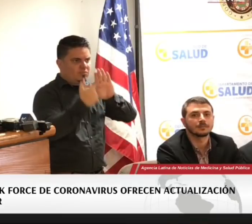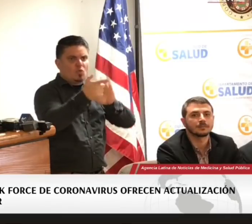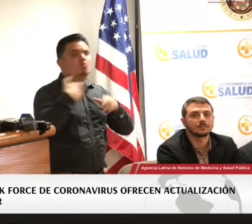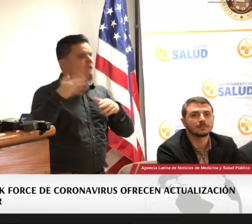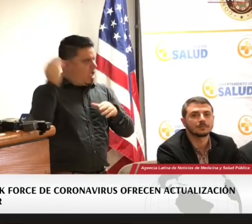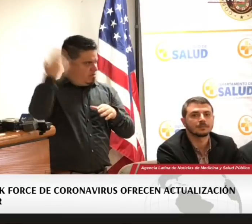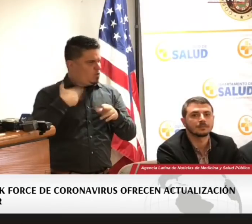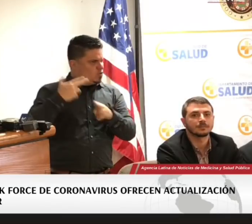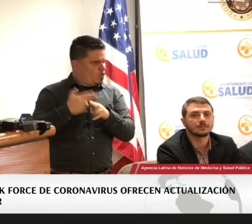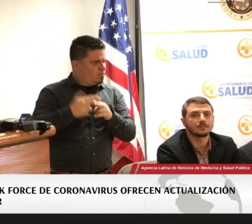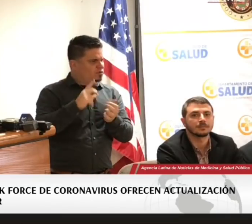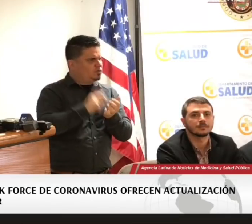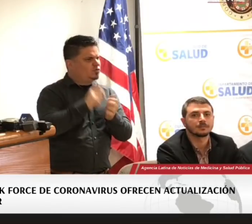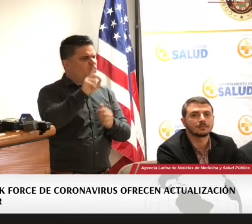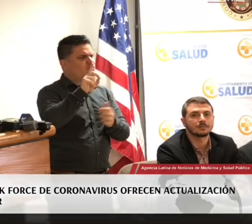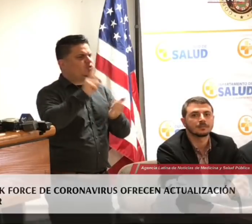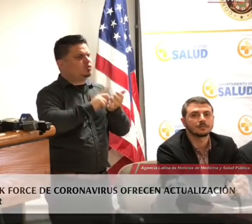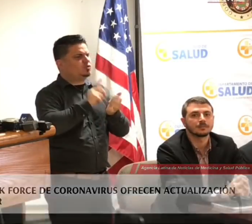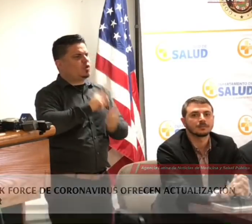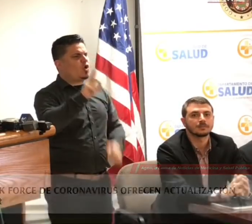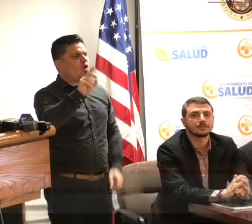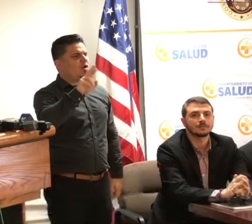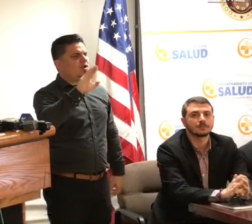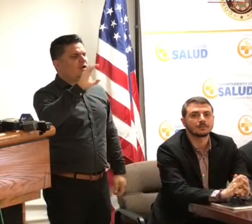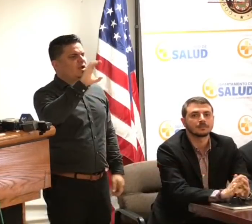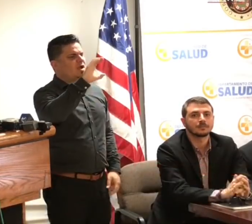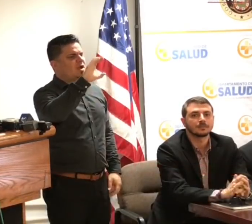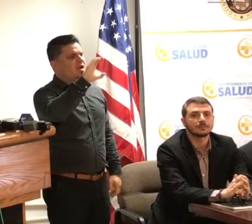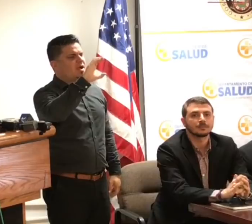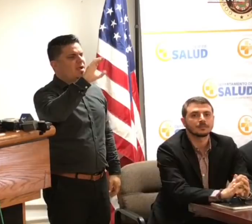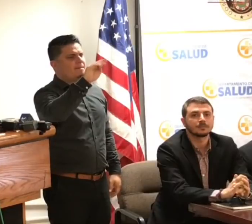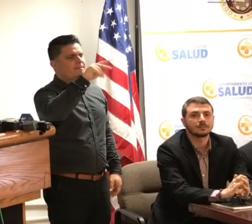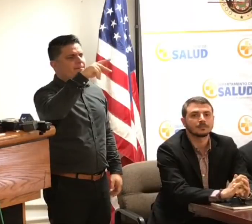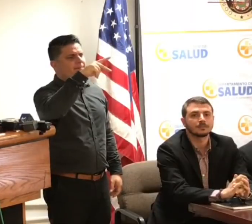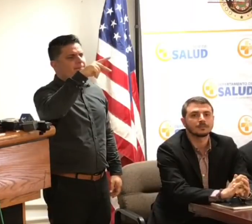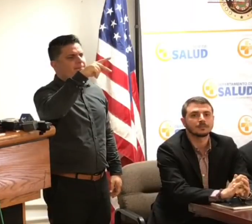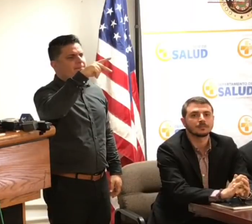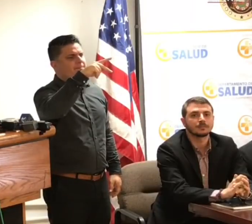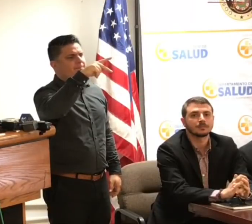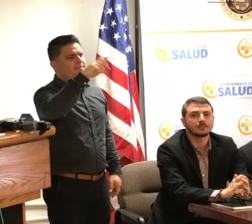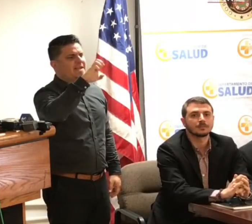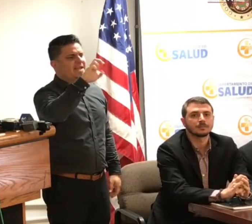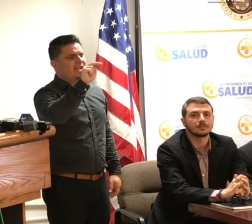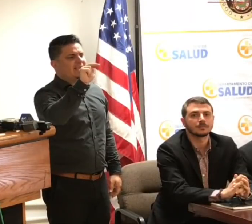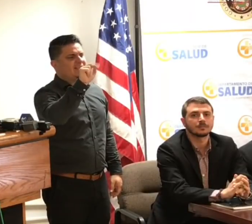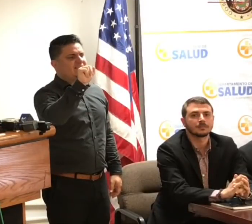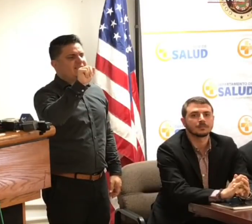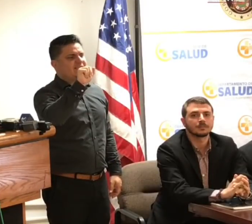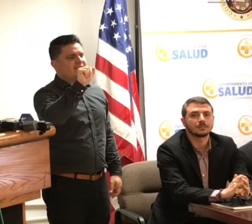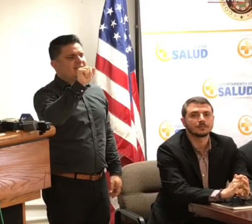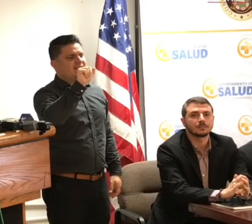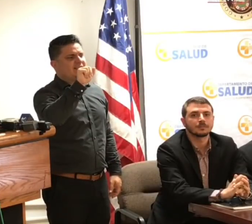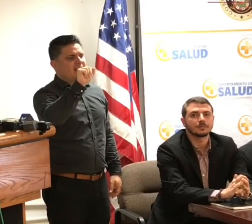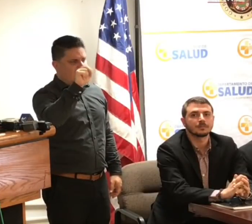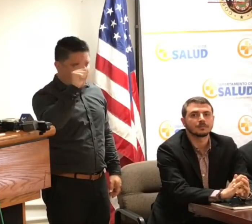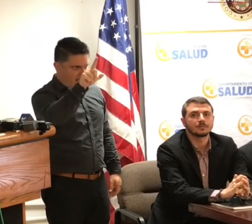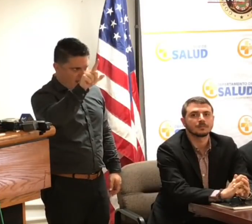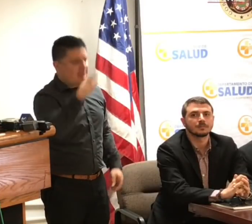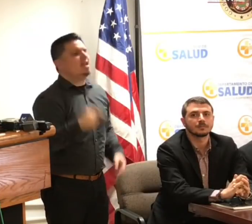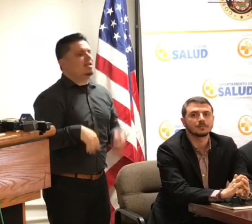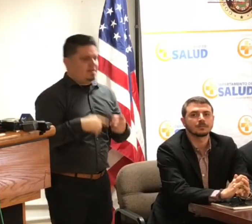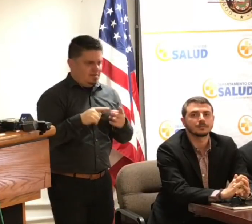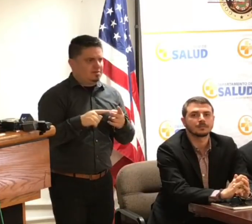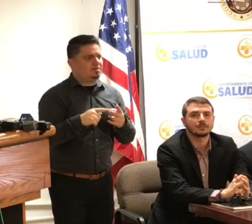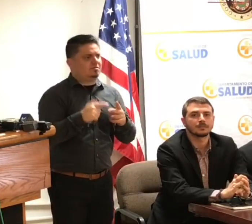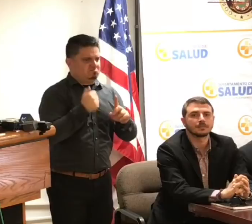doctor Roberto Peñalba, que alegadamente es el nombre del individuo. ¿Por qué no ponemos esa foto para que la gente que tuvo un